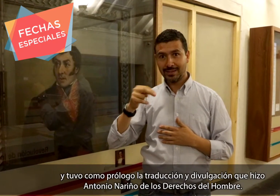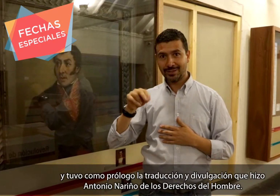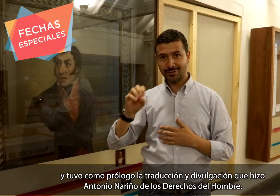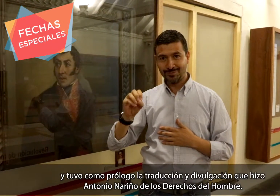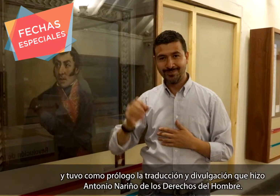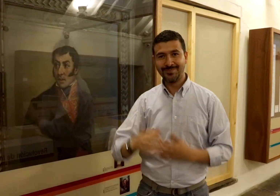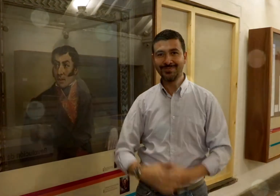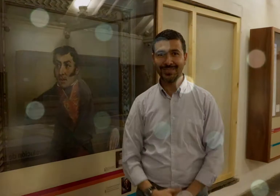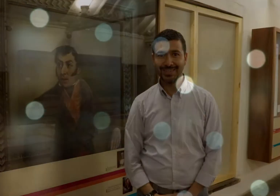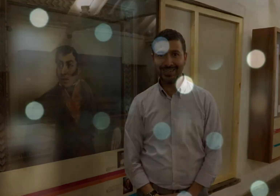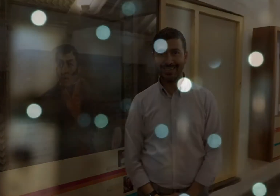Música